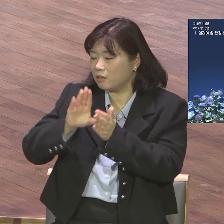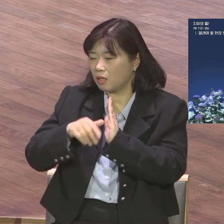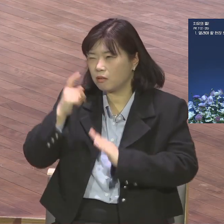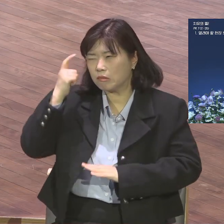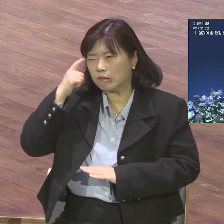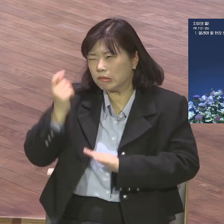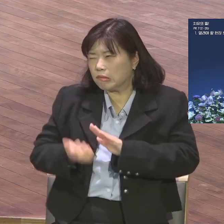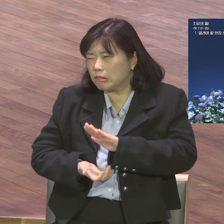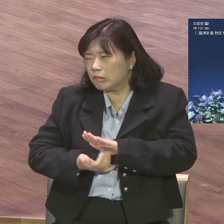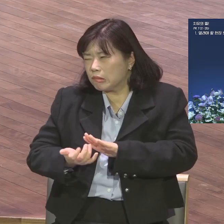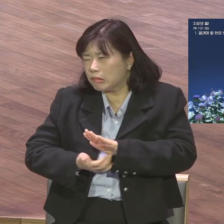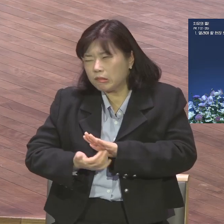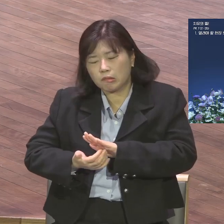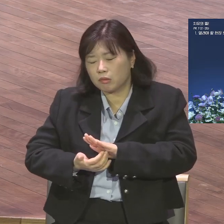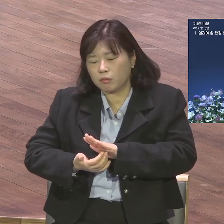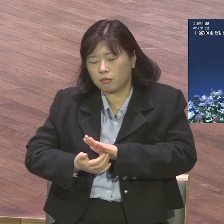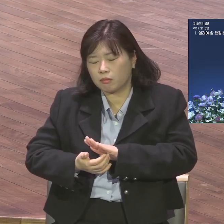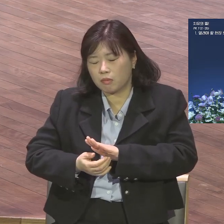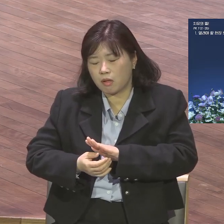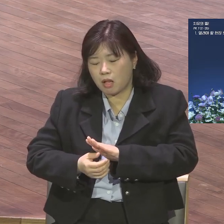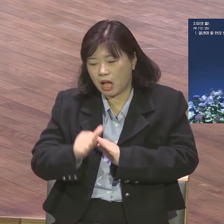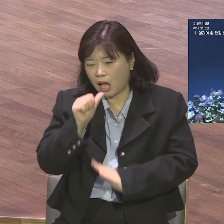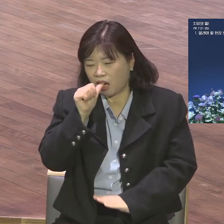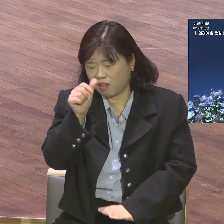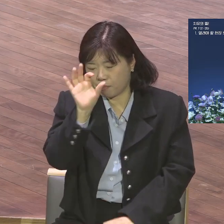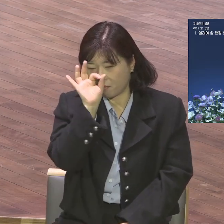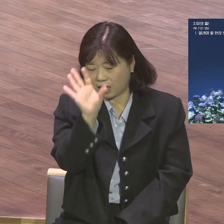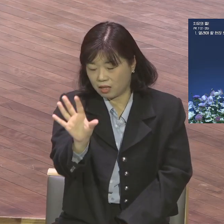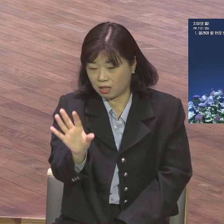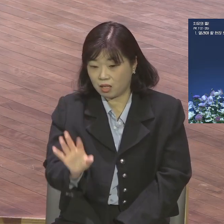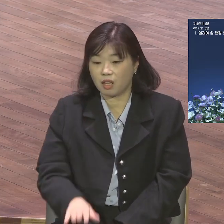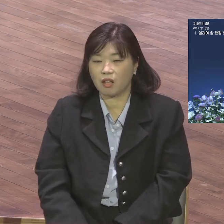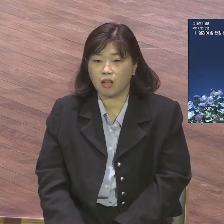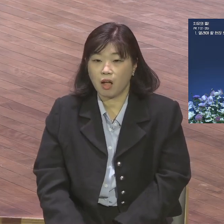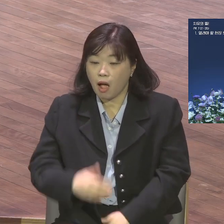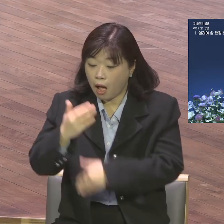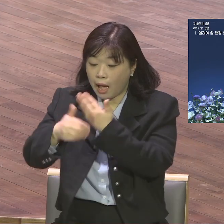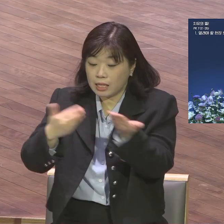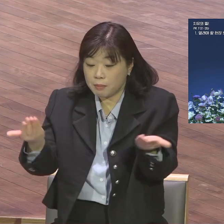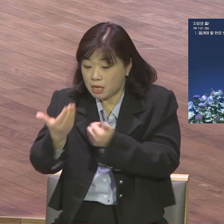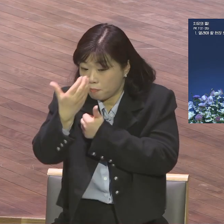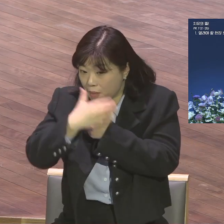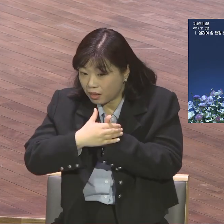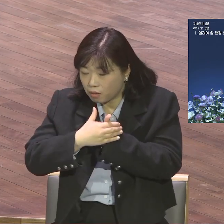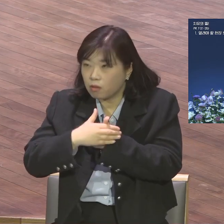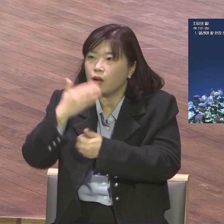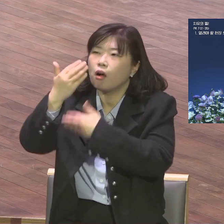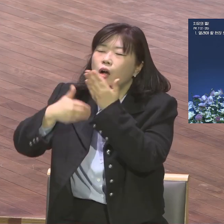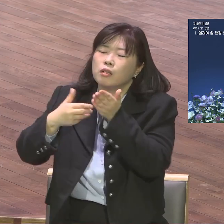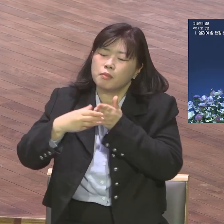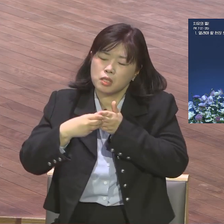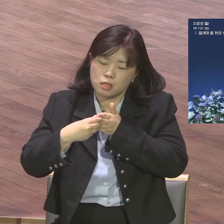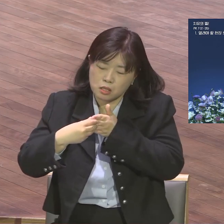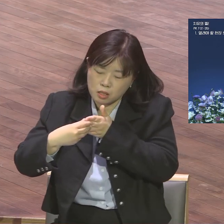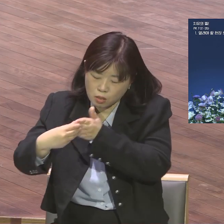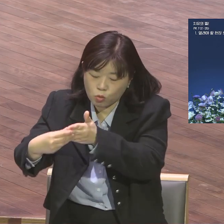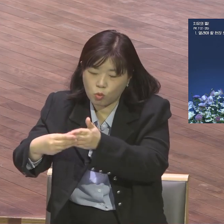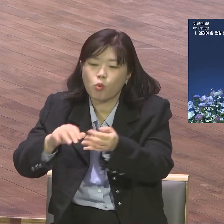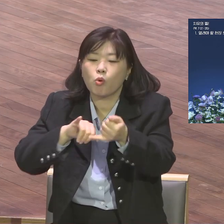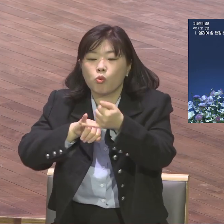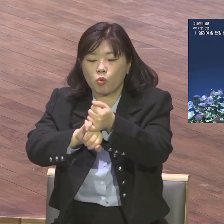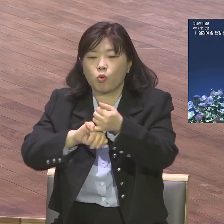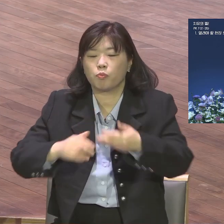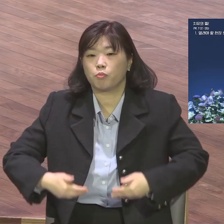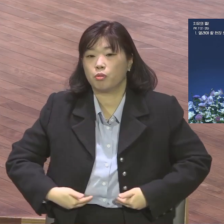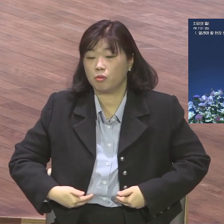일은 언약 붙잡고 기도가 이끄는 것이에요. 언약 속에 기도 이끄는 삶을 그렇게 신앙생활하면